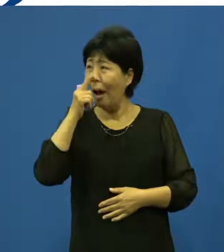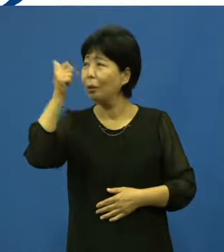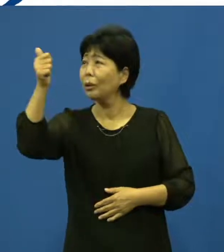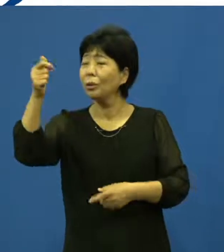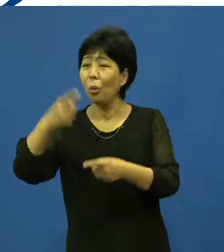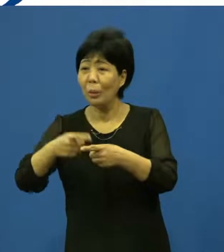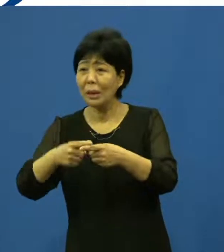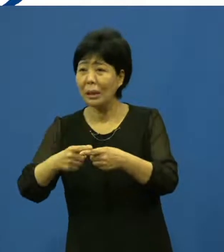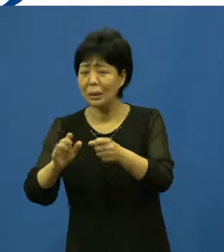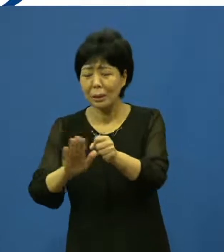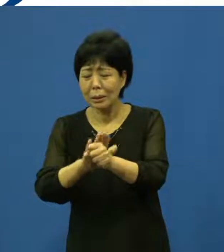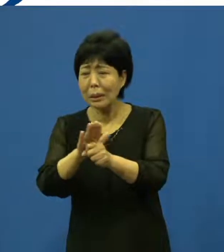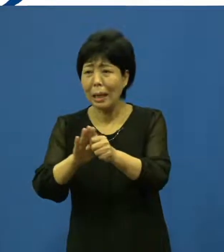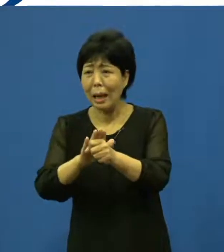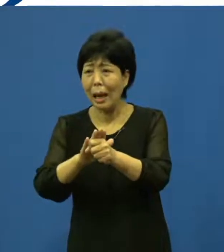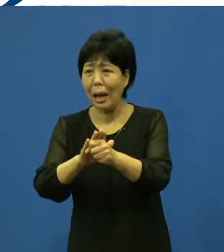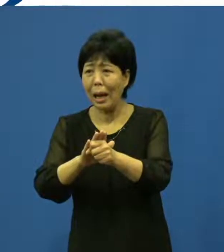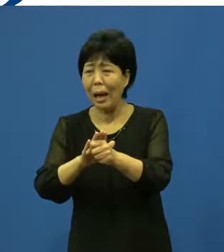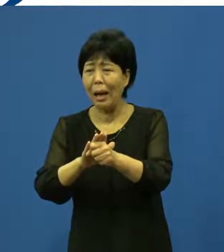탕부 아버지다.